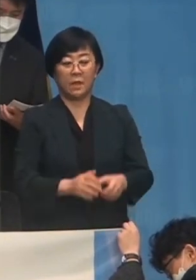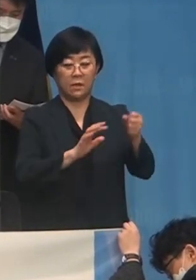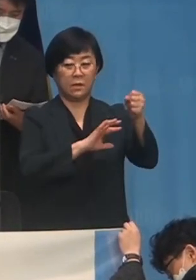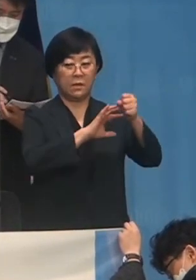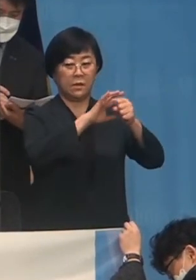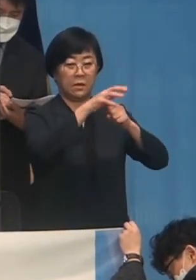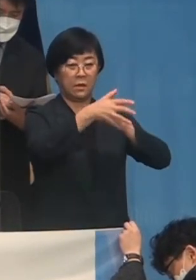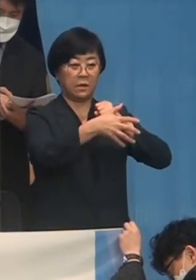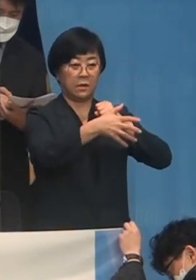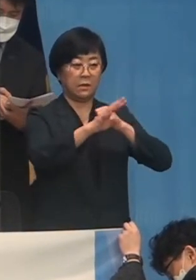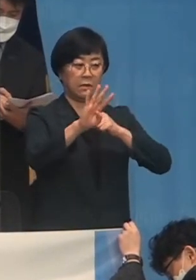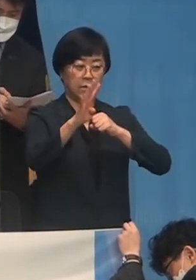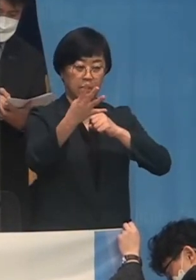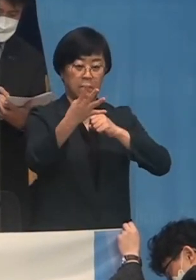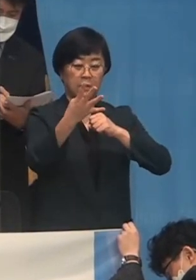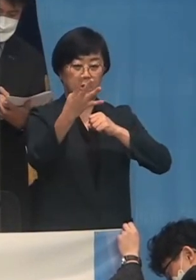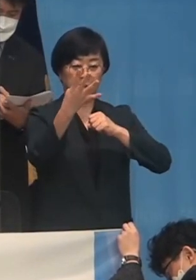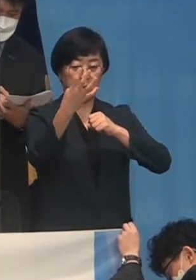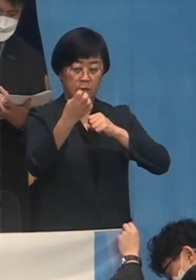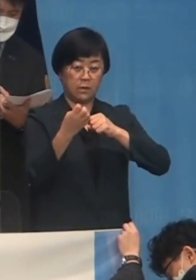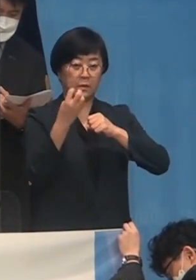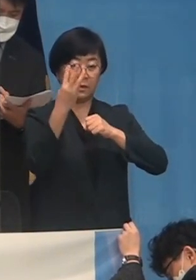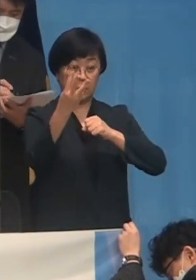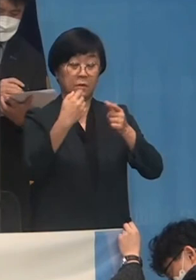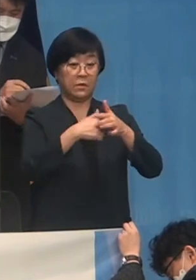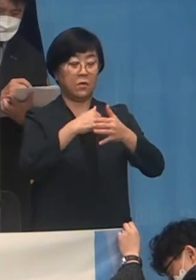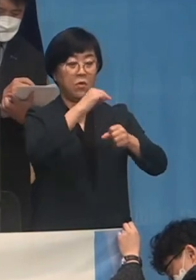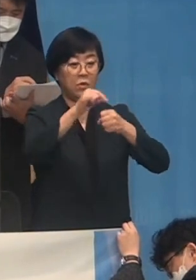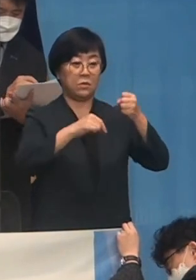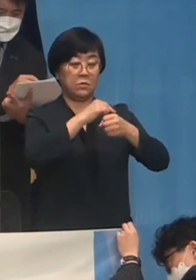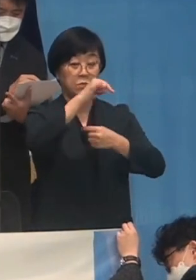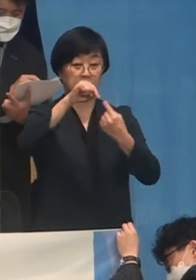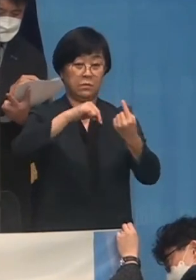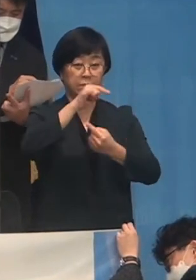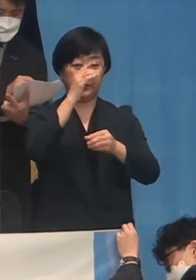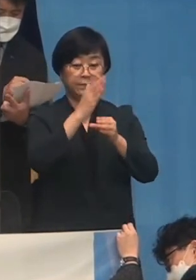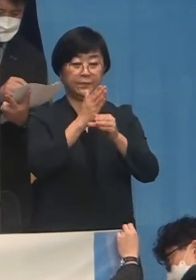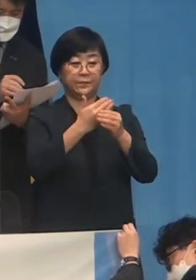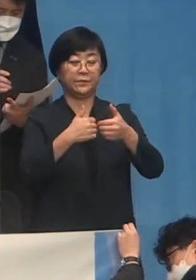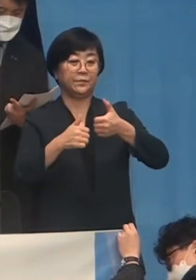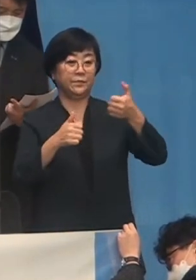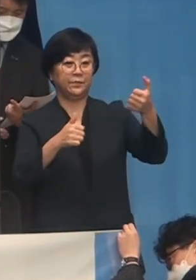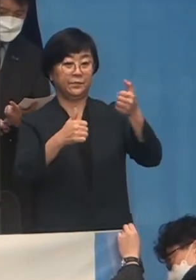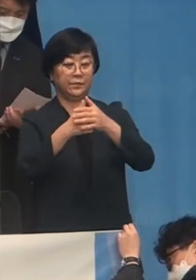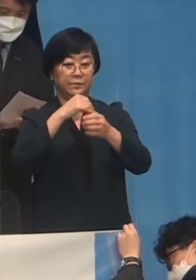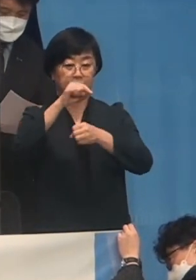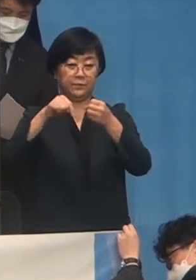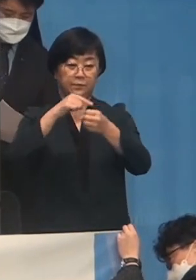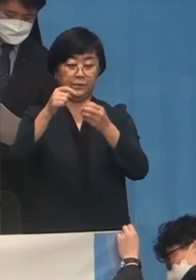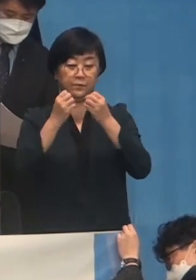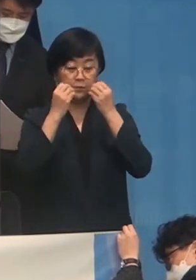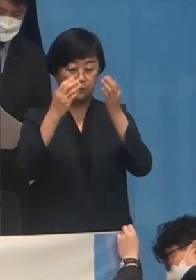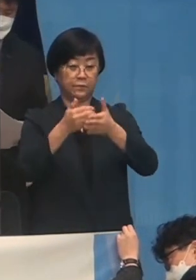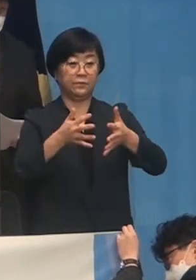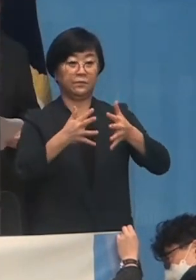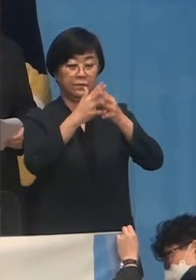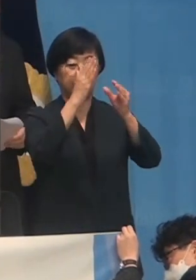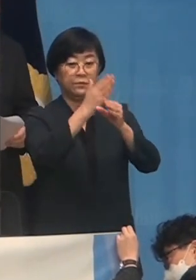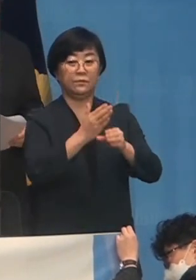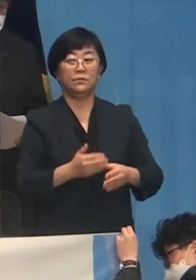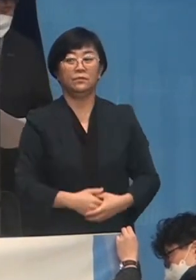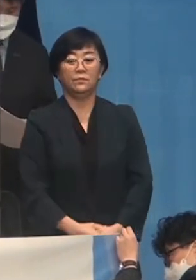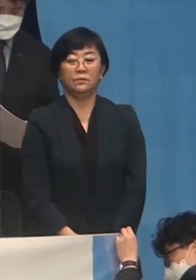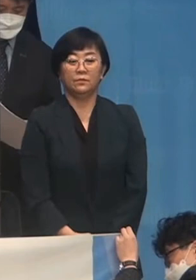세계 443개의 원전이 운영 중이며 50개의 원전이 신규 건설